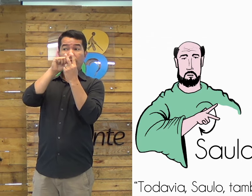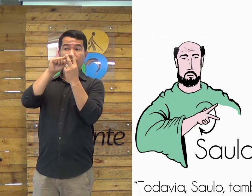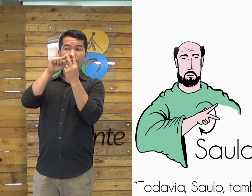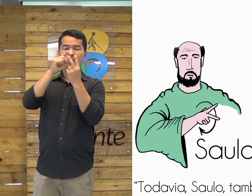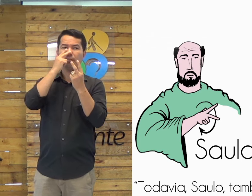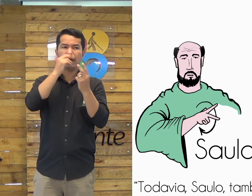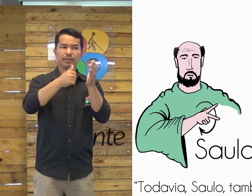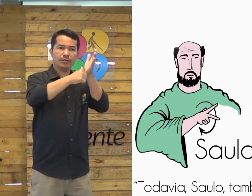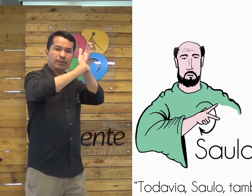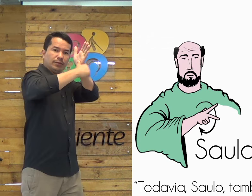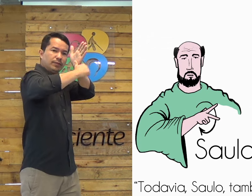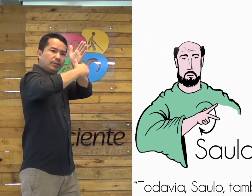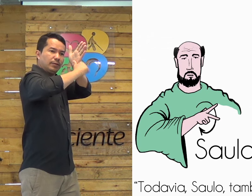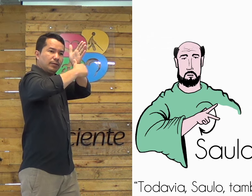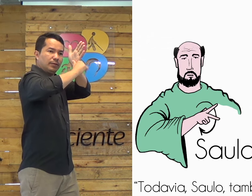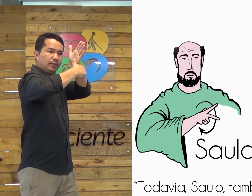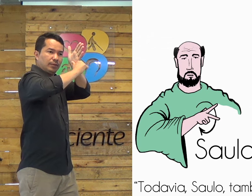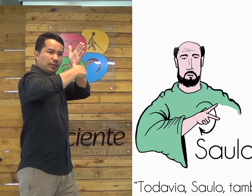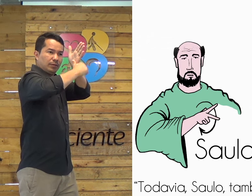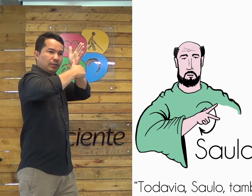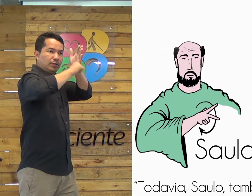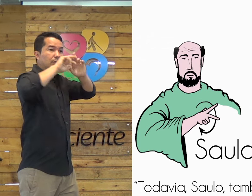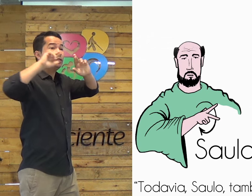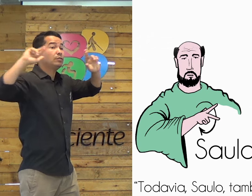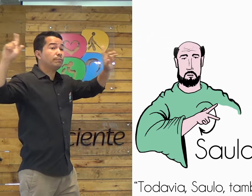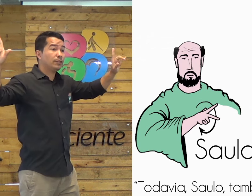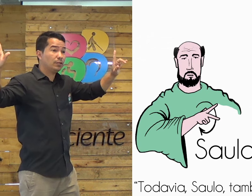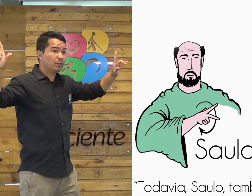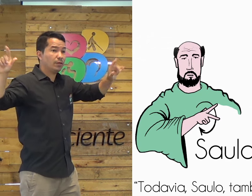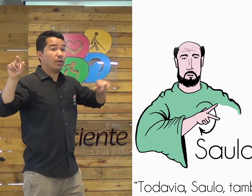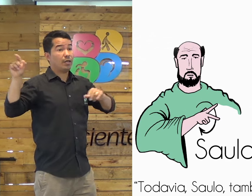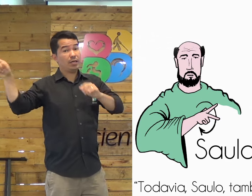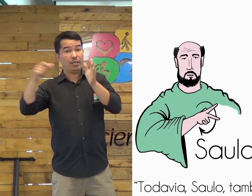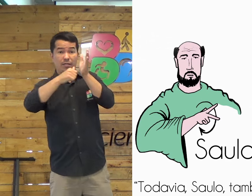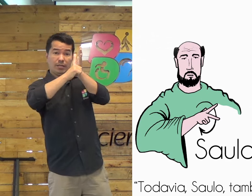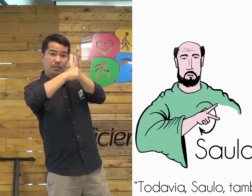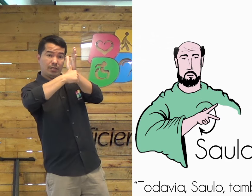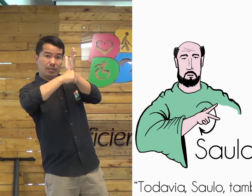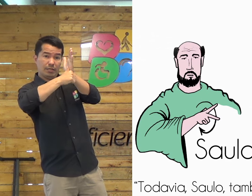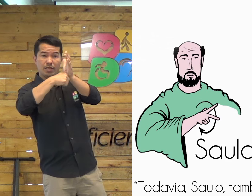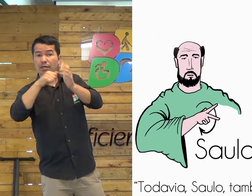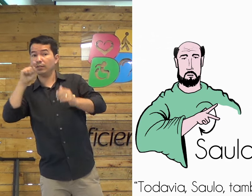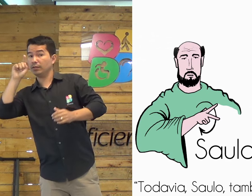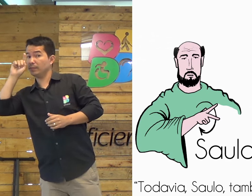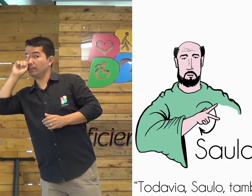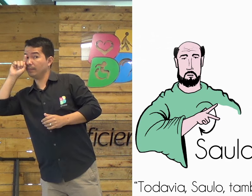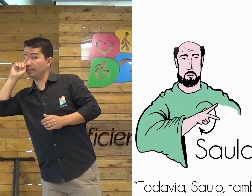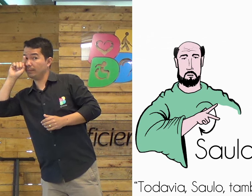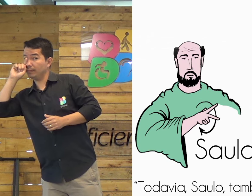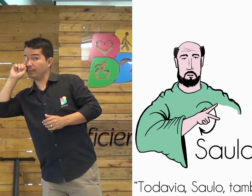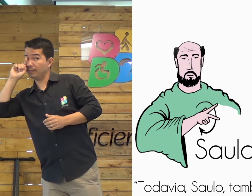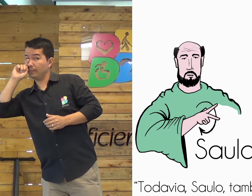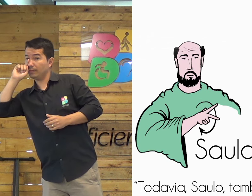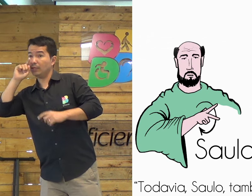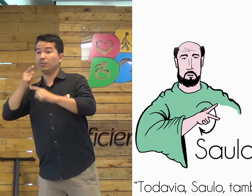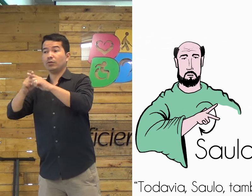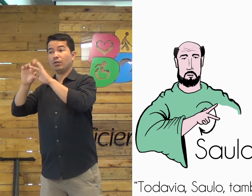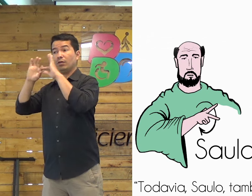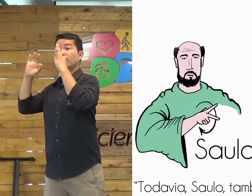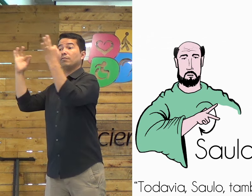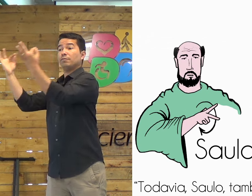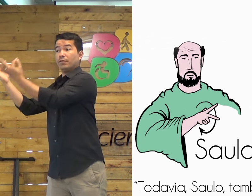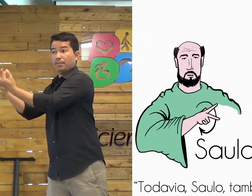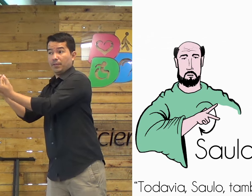Paulo, realmente, tinha dois nomes. Duas identidades, digamos assim. Identidades diferentes. Temos